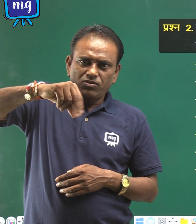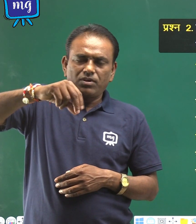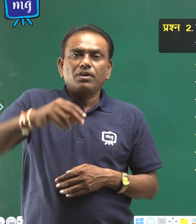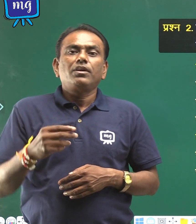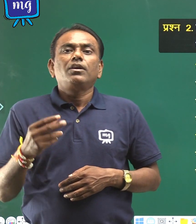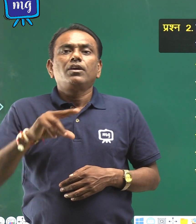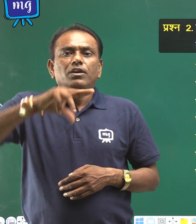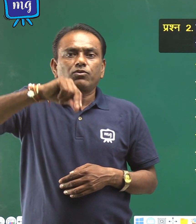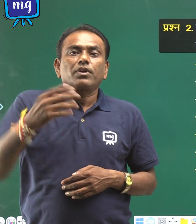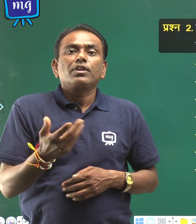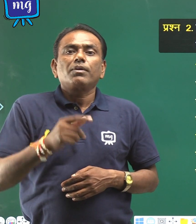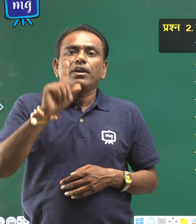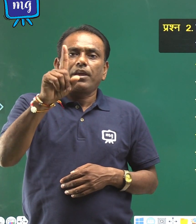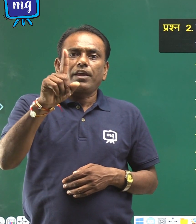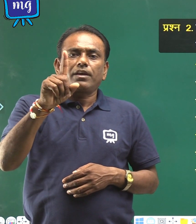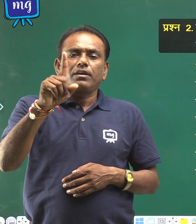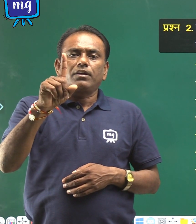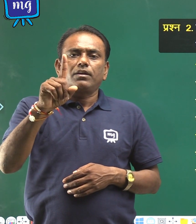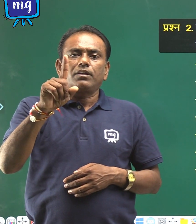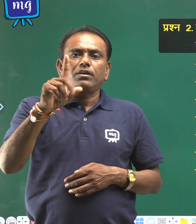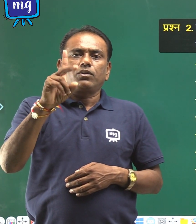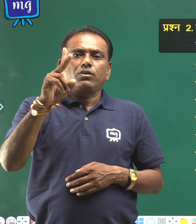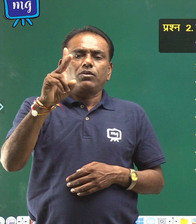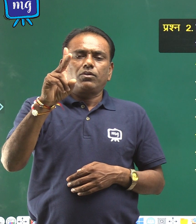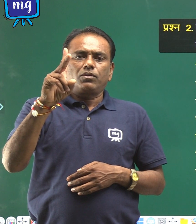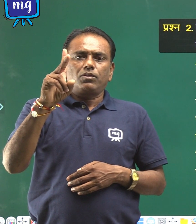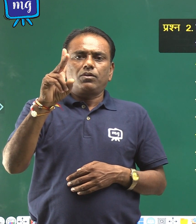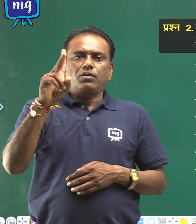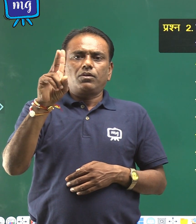रसगुल्ला कितनी बार आया बच्चों? 1 2